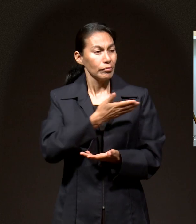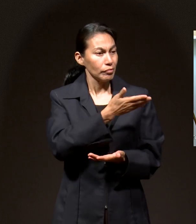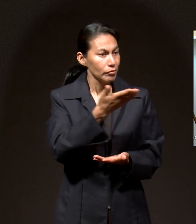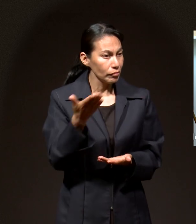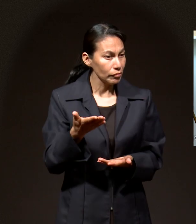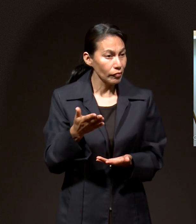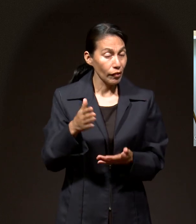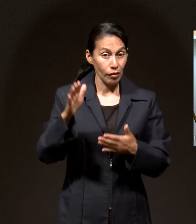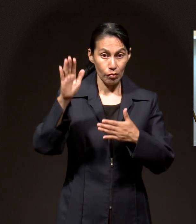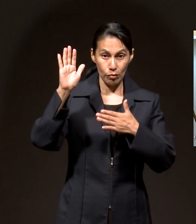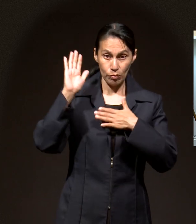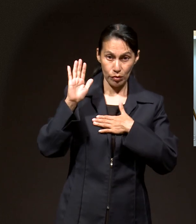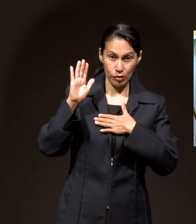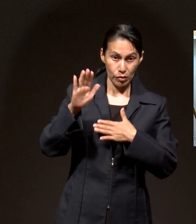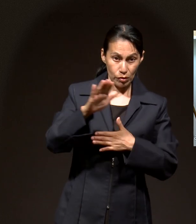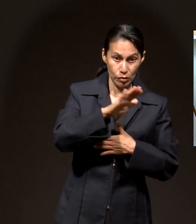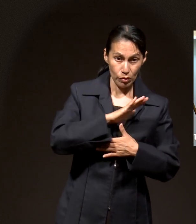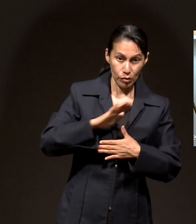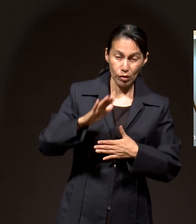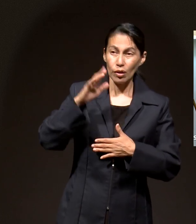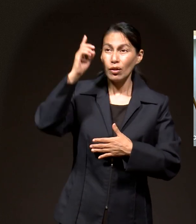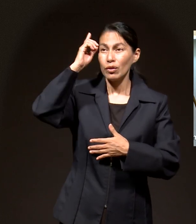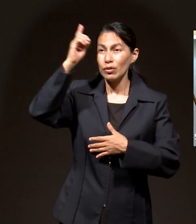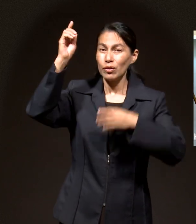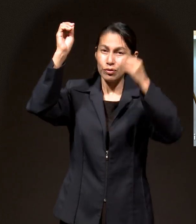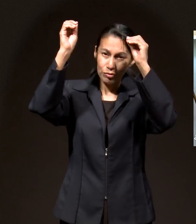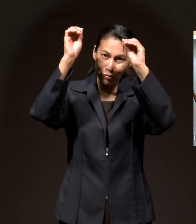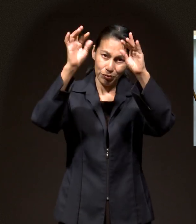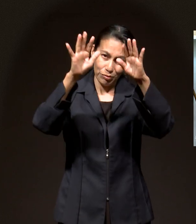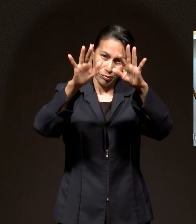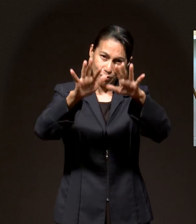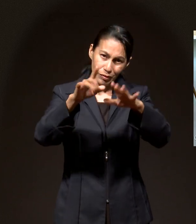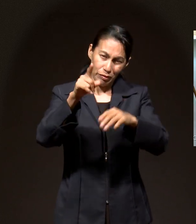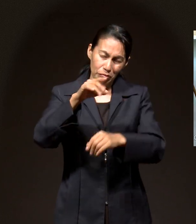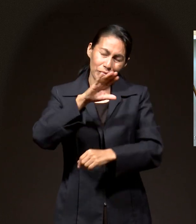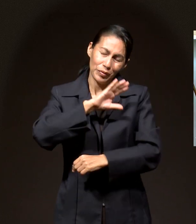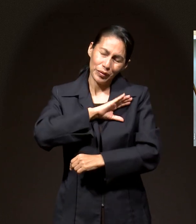tuya. Ama la venida de Jesús, que todas las promesas son